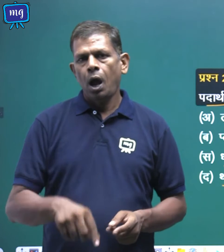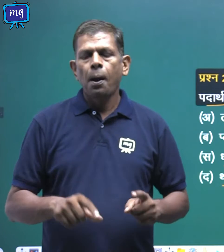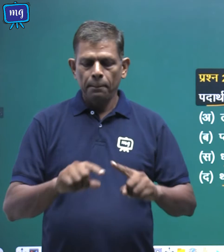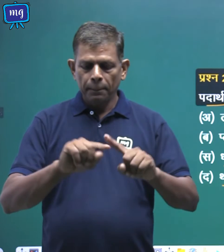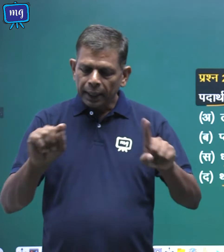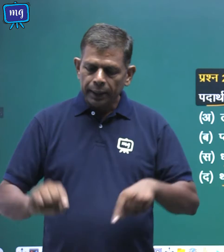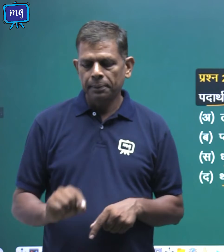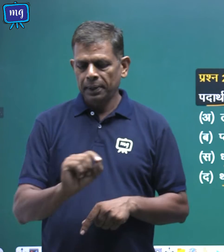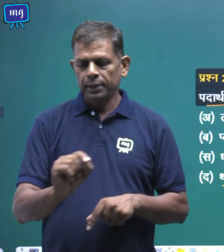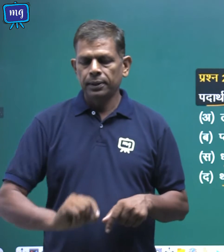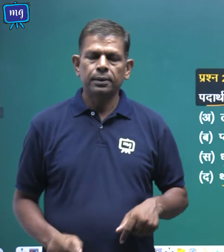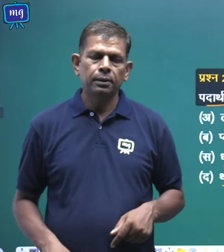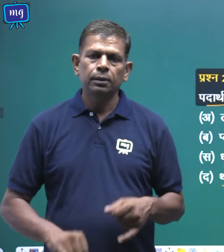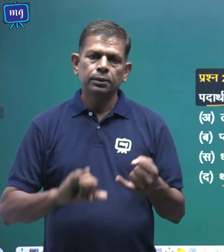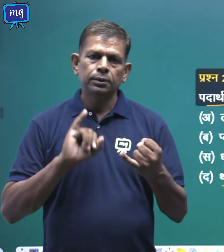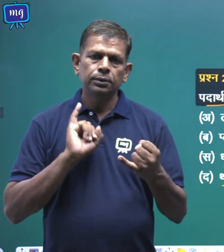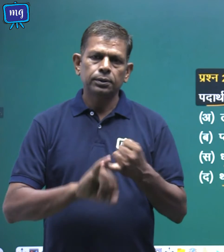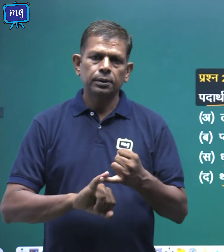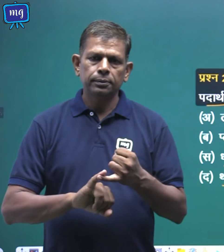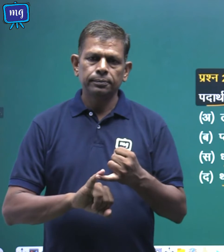में लिखेंगे स।